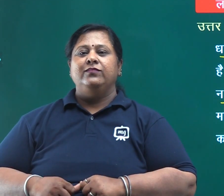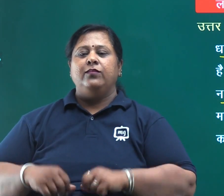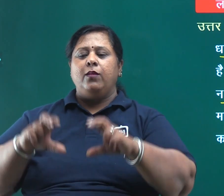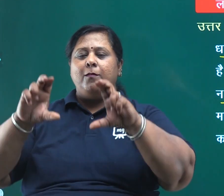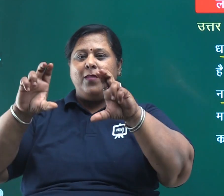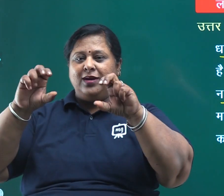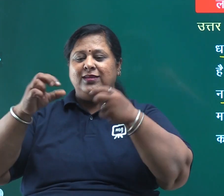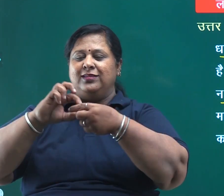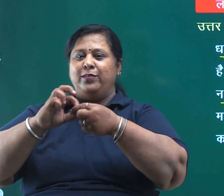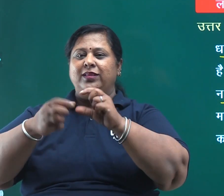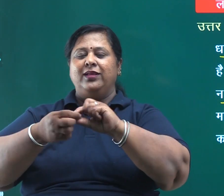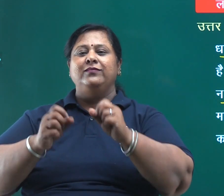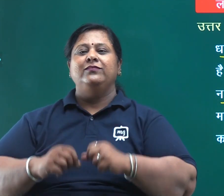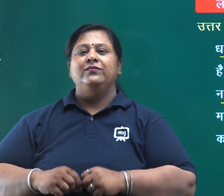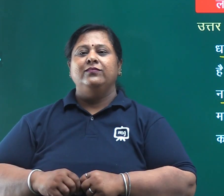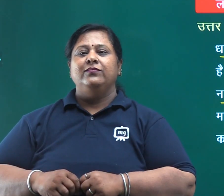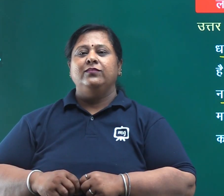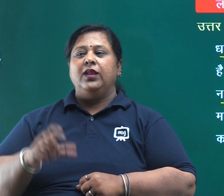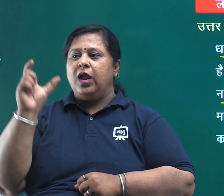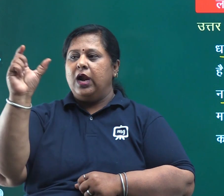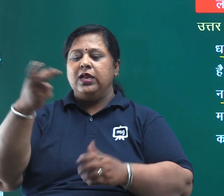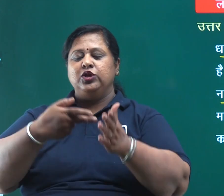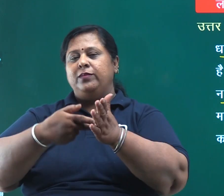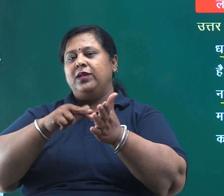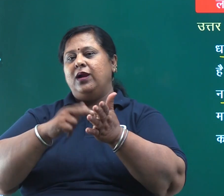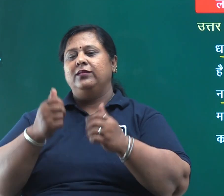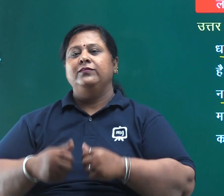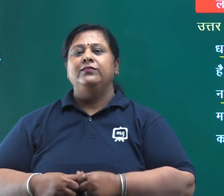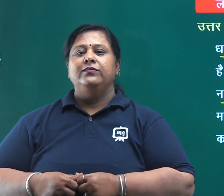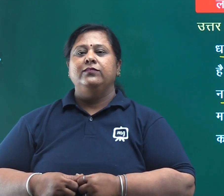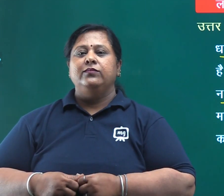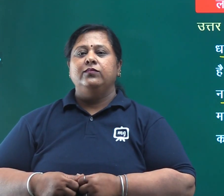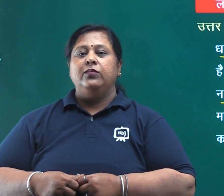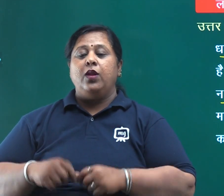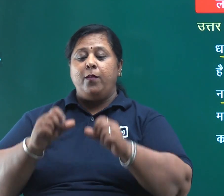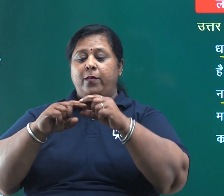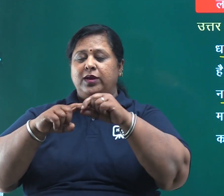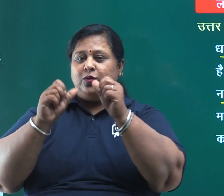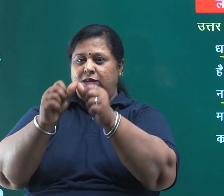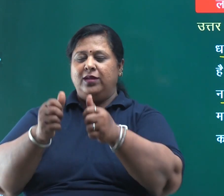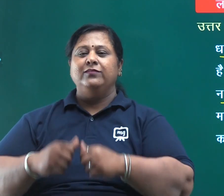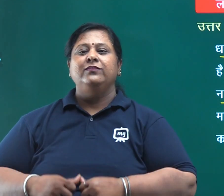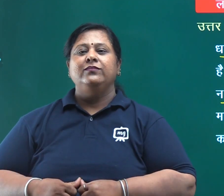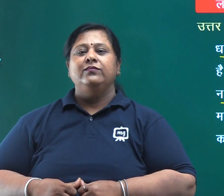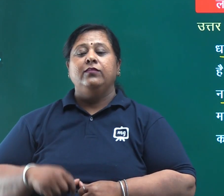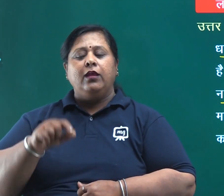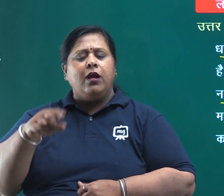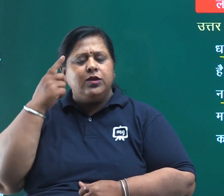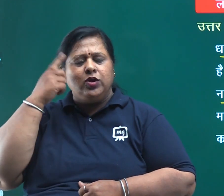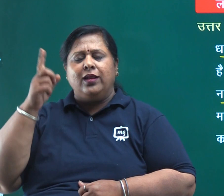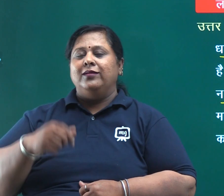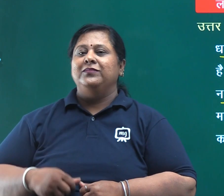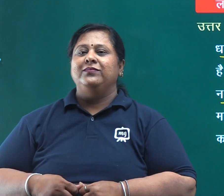से संबंधित कठिन शब्दार्थ और प्रश्नोत्तर यहाँ